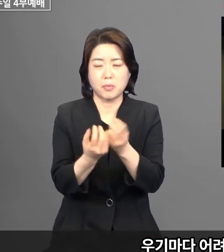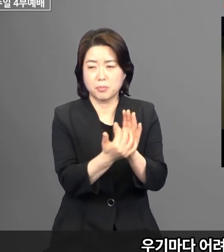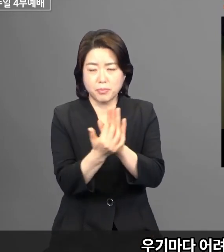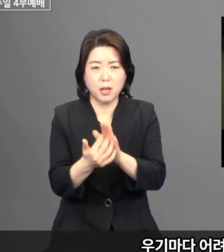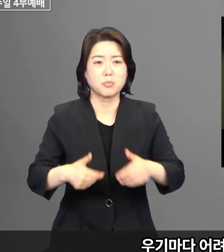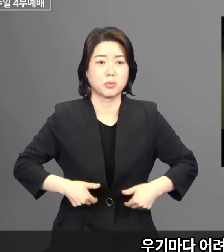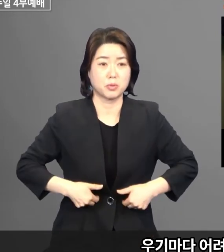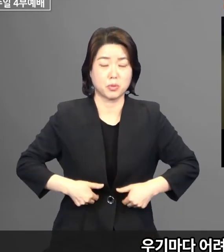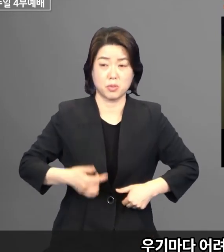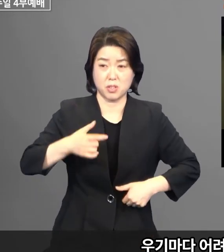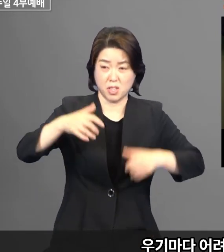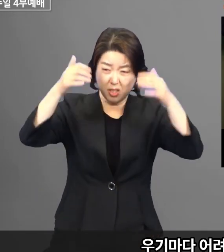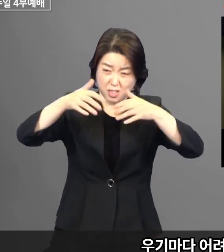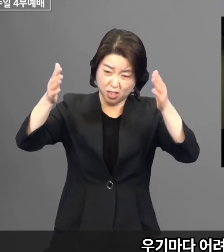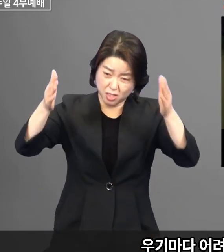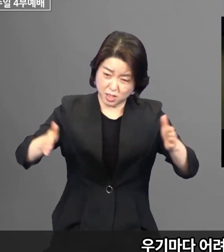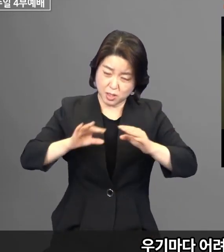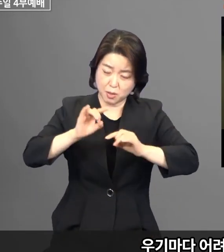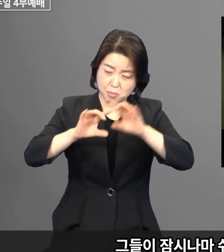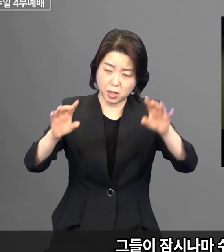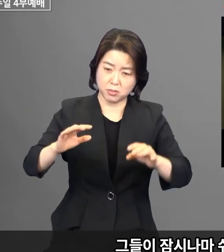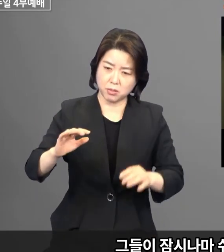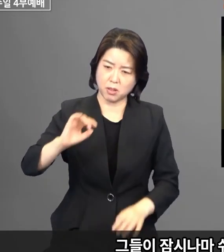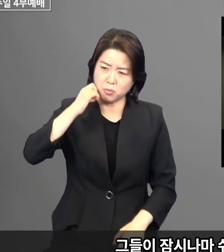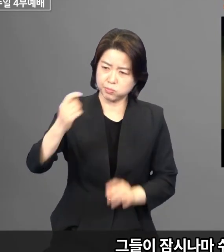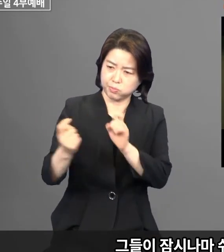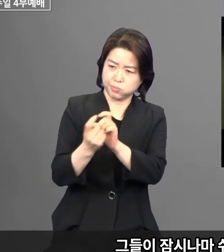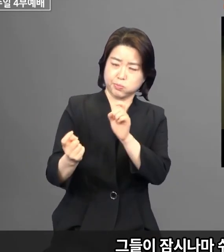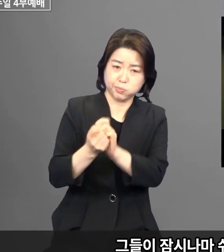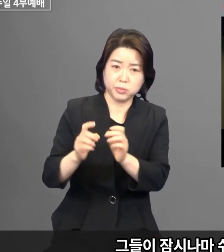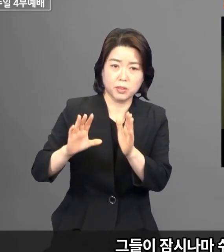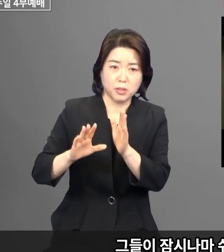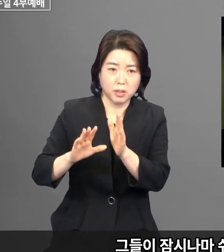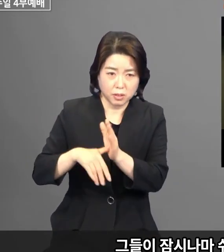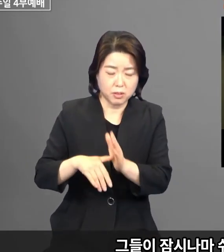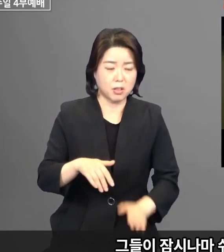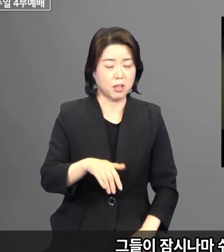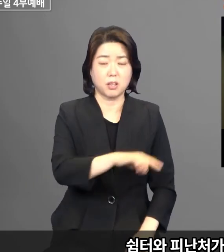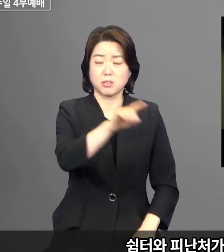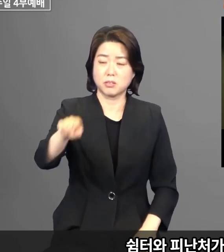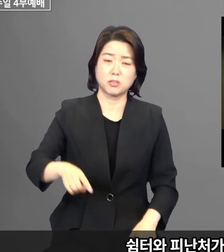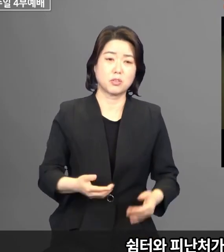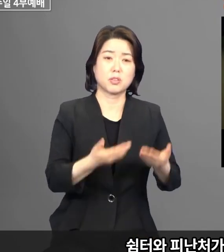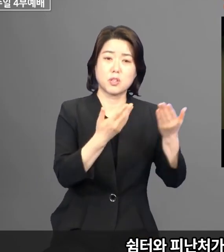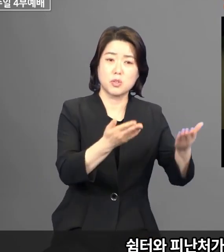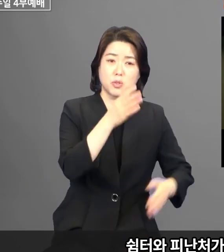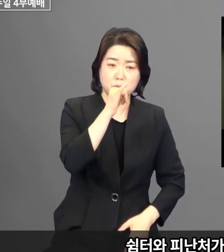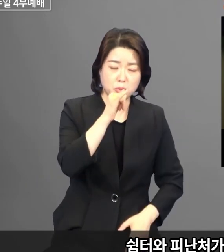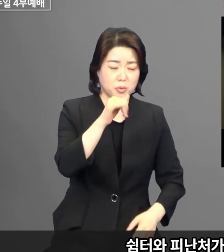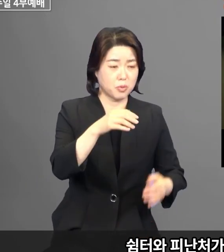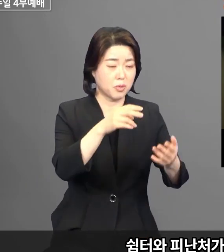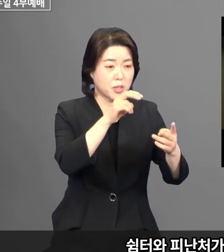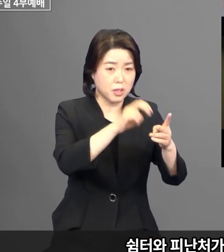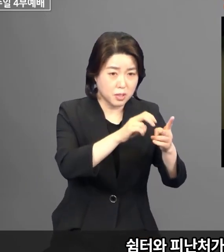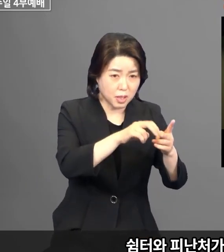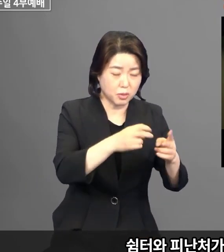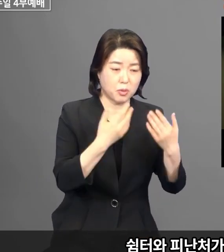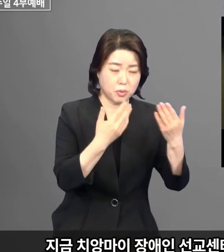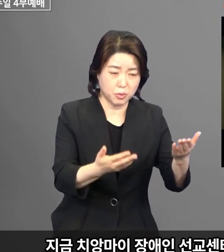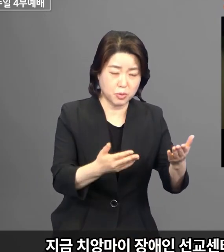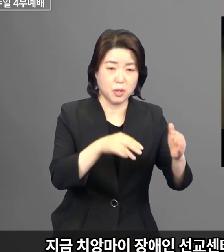우기마다 어려움을 겪는다면 그들이 잠시나마 쉬고 회복할 수 있는 쉼터와 피난처가 필요하겠다